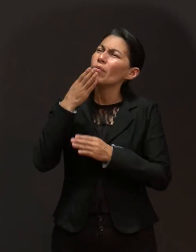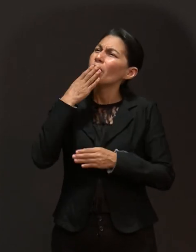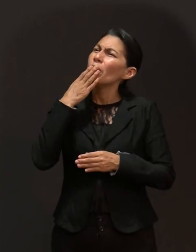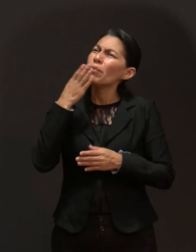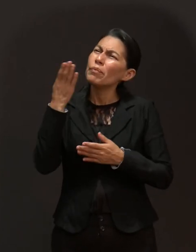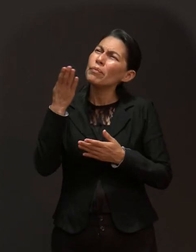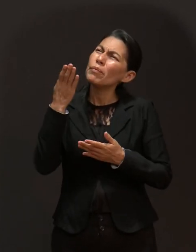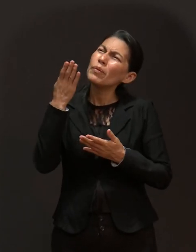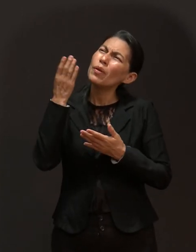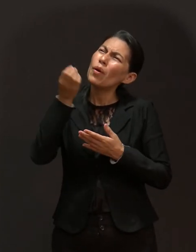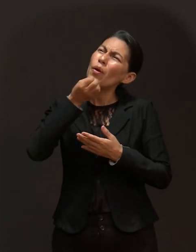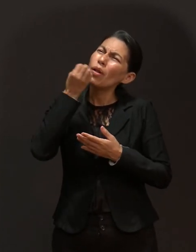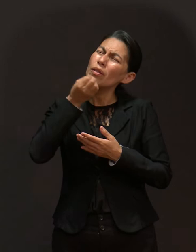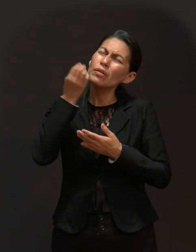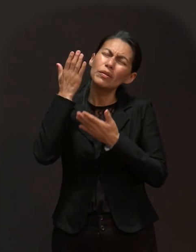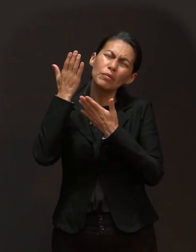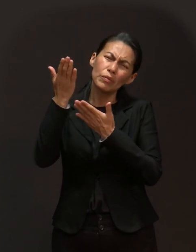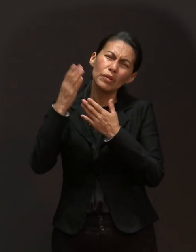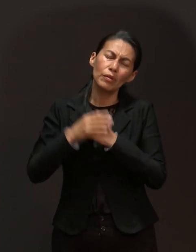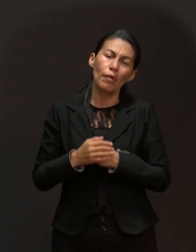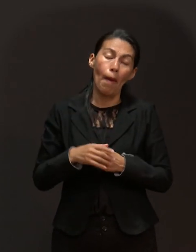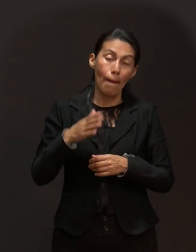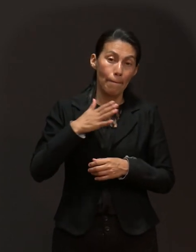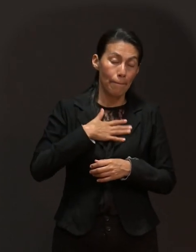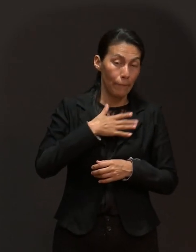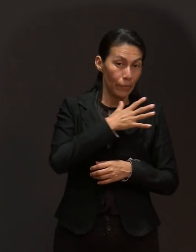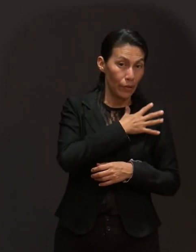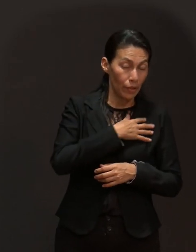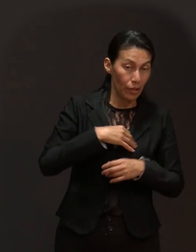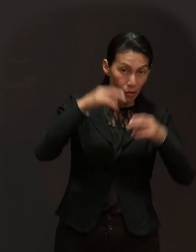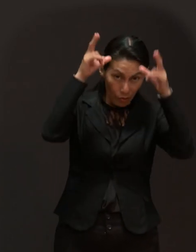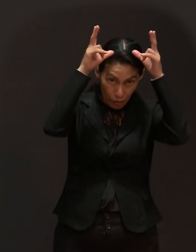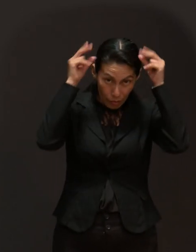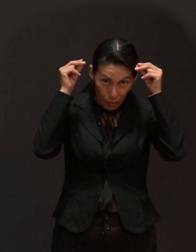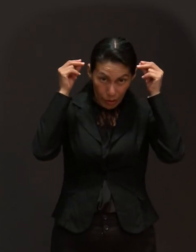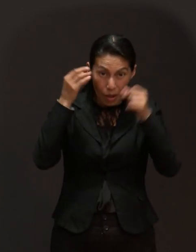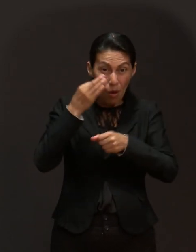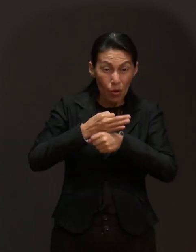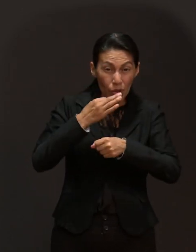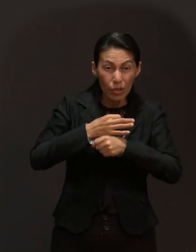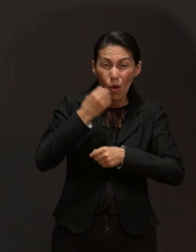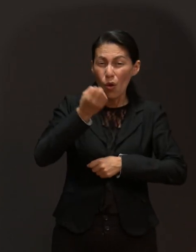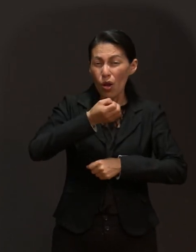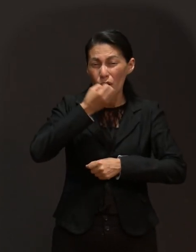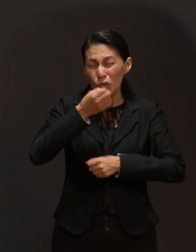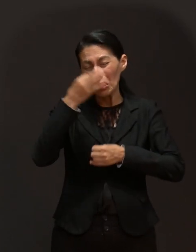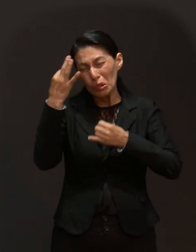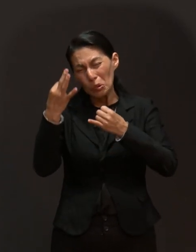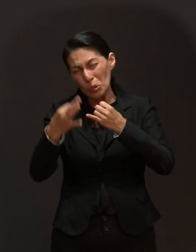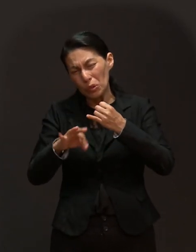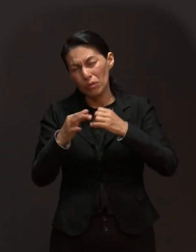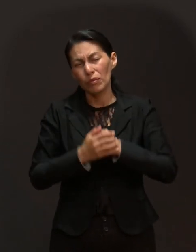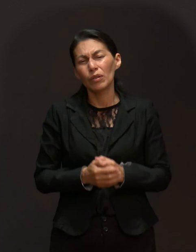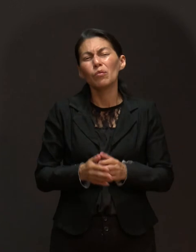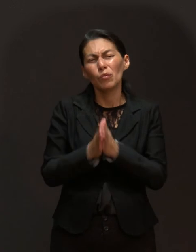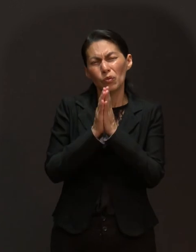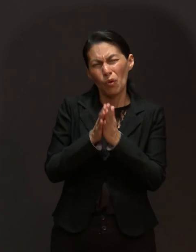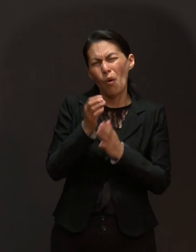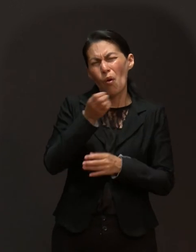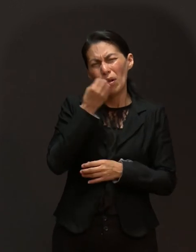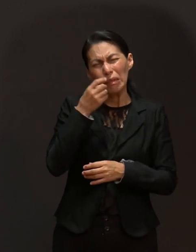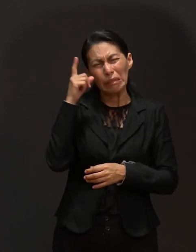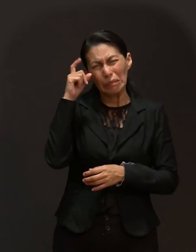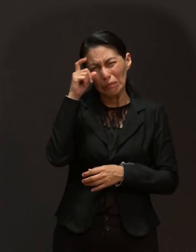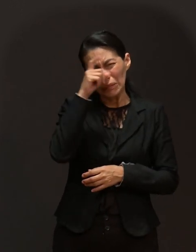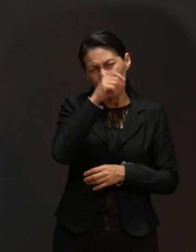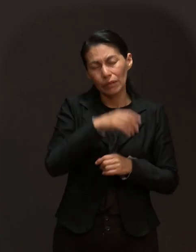Dilse Porque está en etapa de exámenes finales de enfermería Y es muy difícil Marina vamos a estar